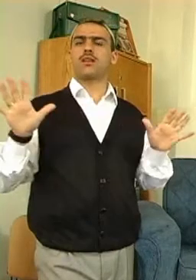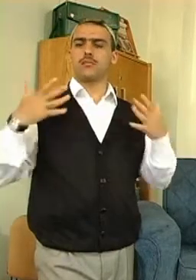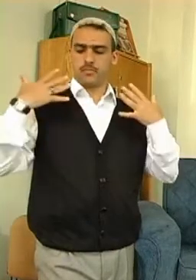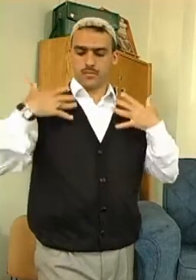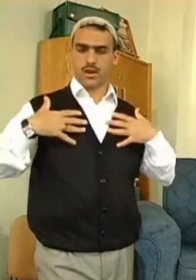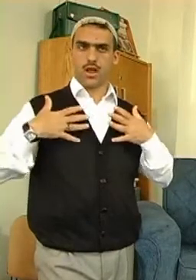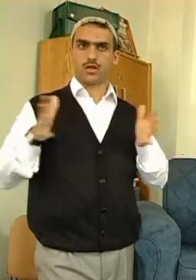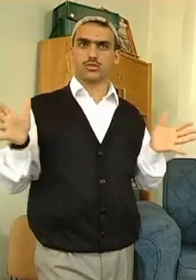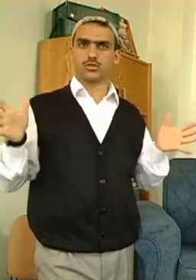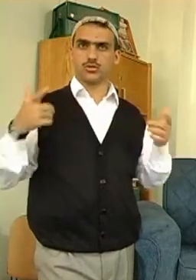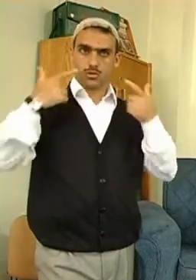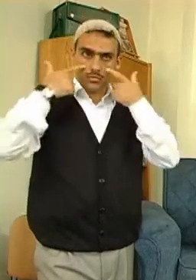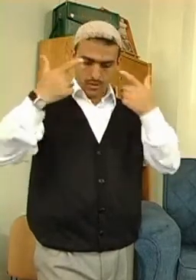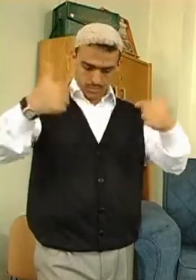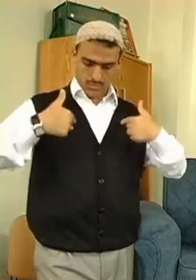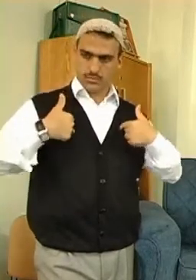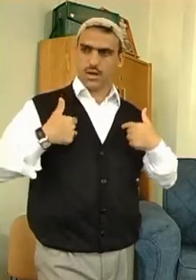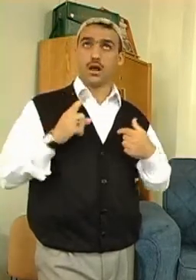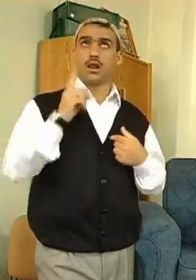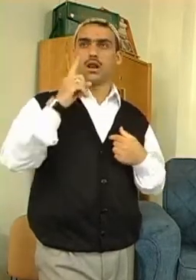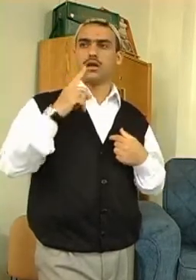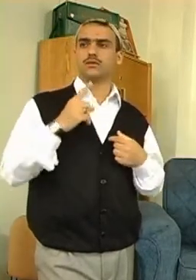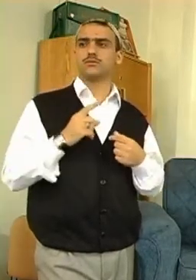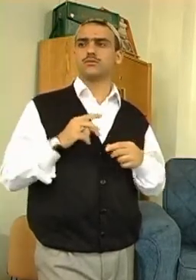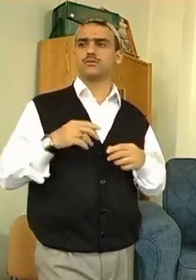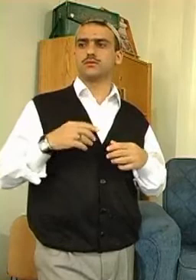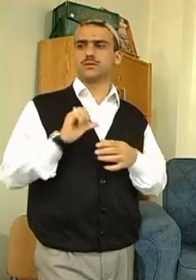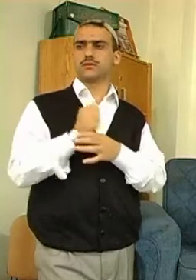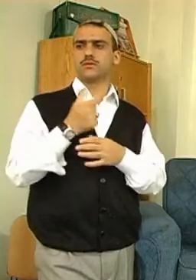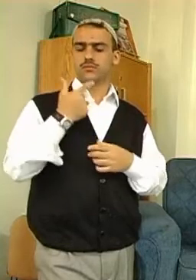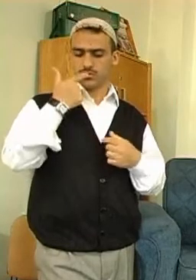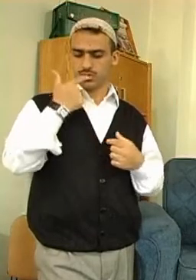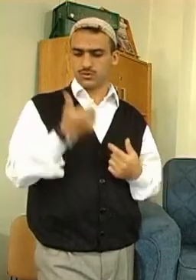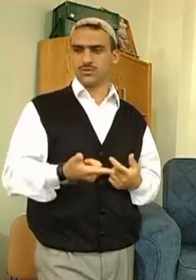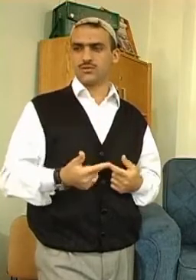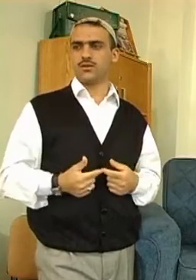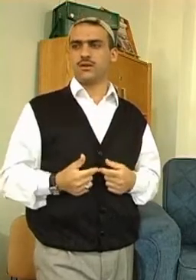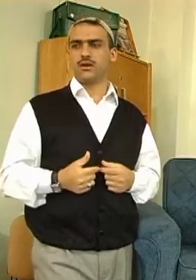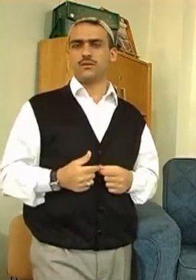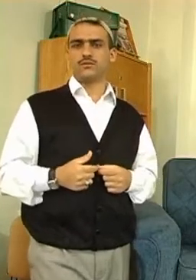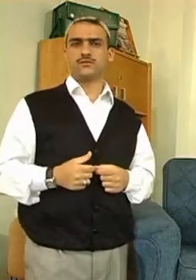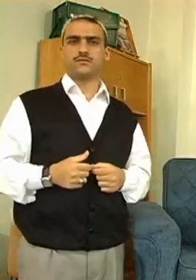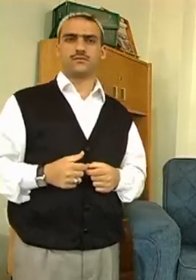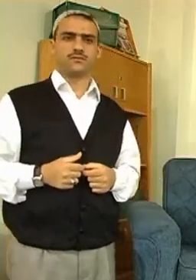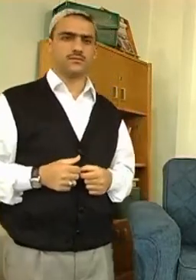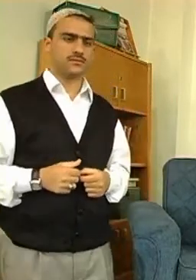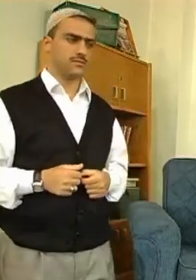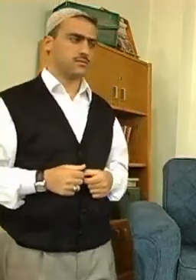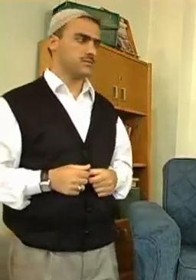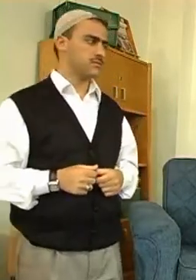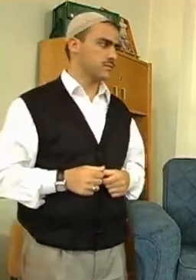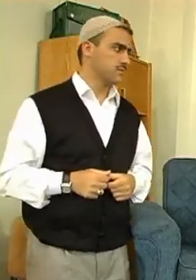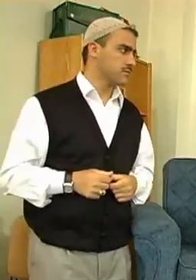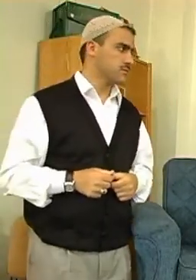de kulağımı açıp gözümü takılmış. Çok hoş bir ders. Fırsat o fırsat. İşte bir böyle, bir